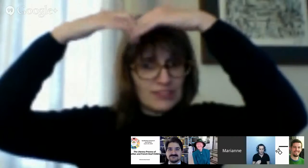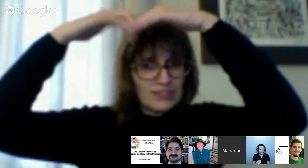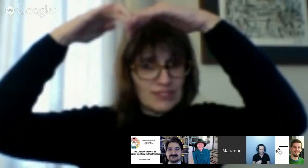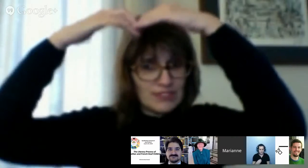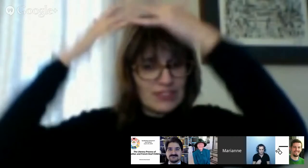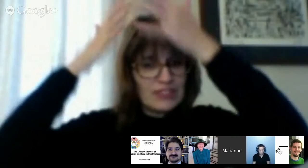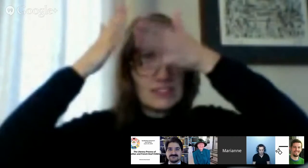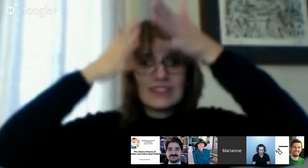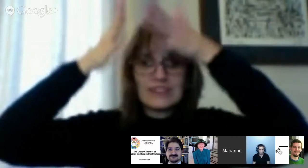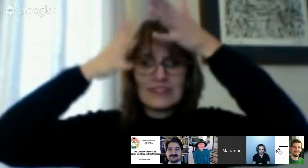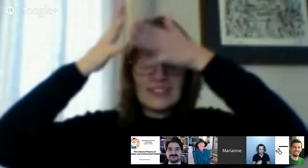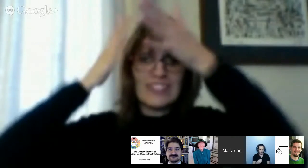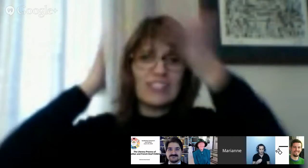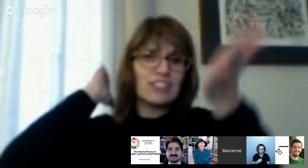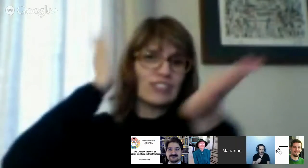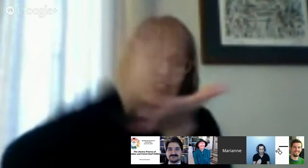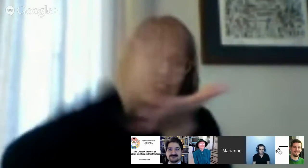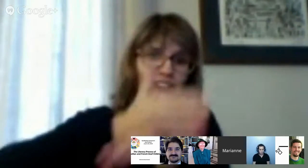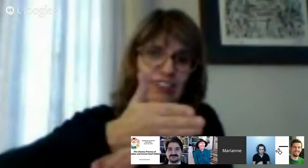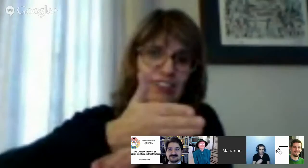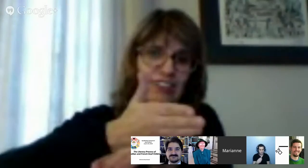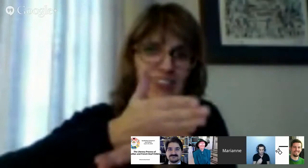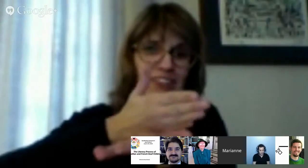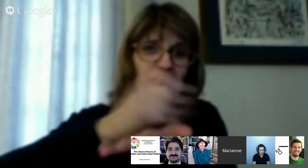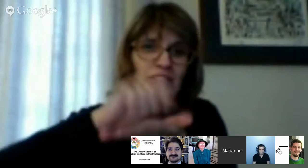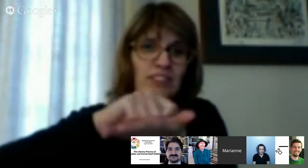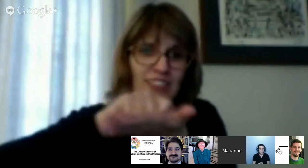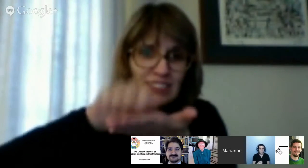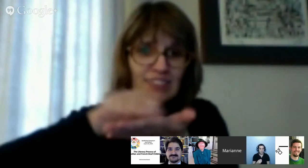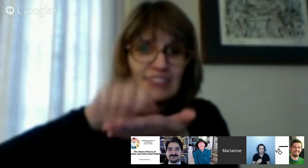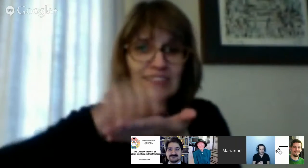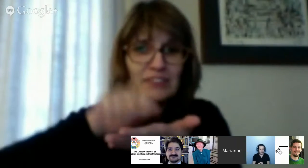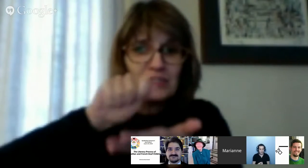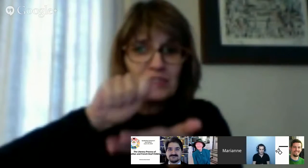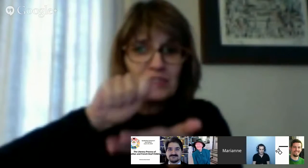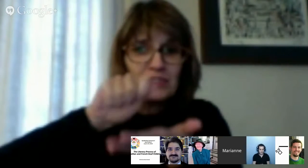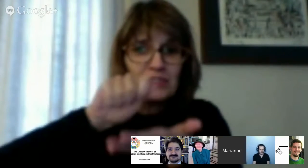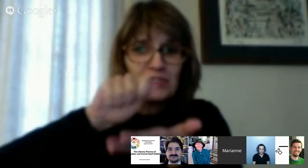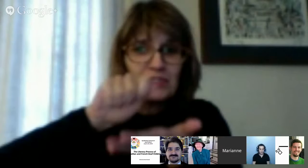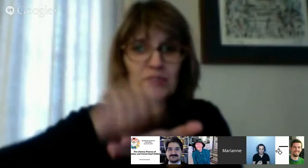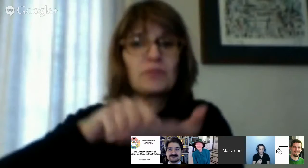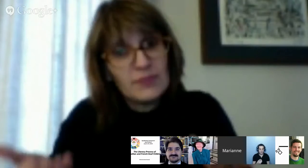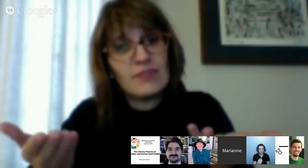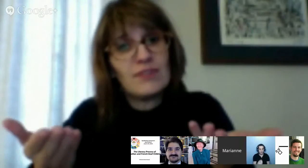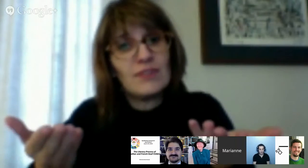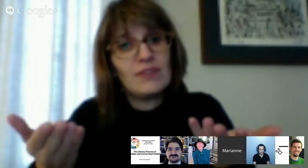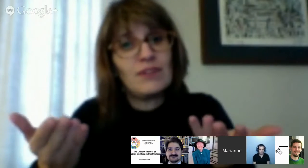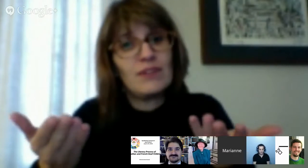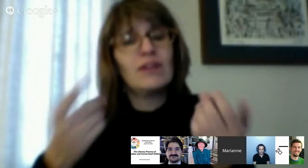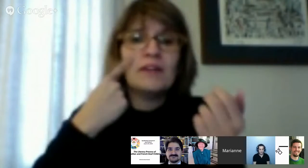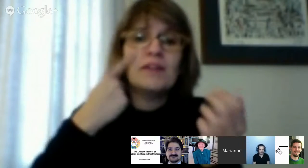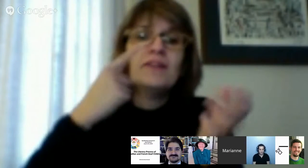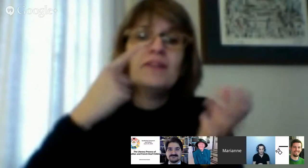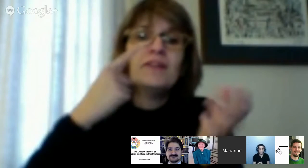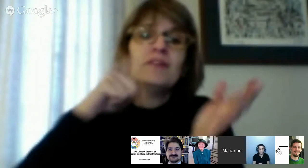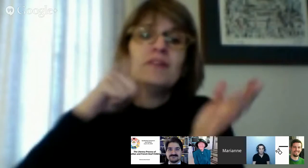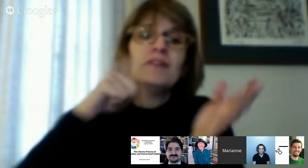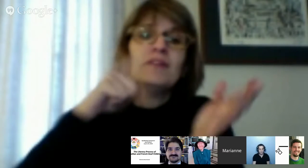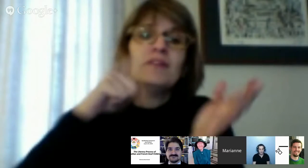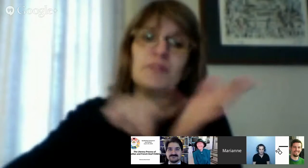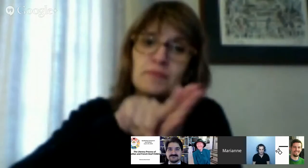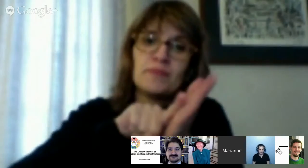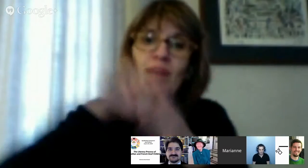desenvolver algo, uma escrita, que a criança surda se sinta confortável o suficiente para